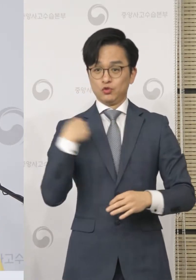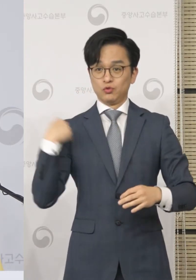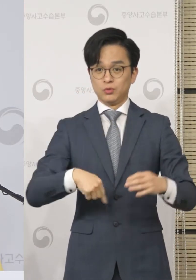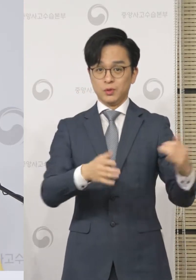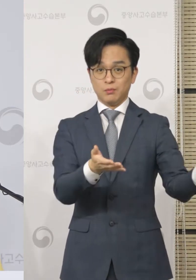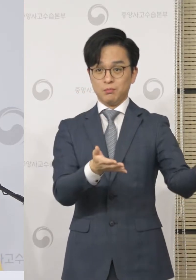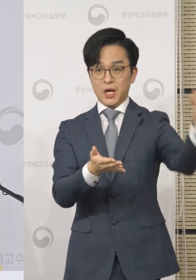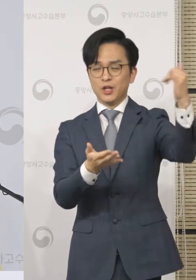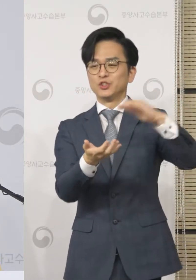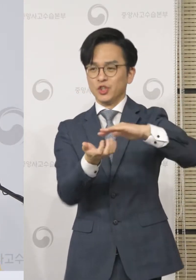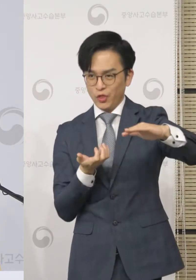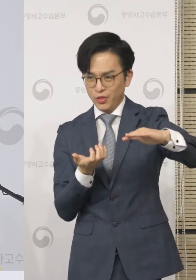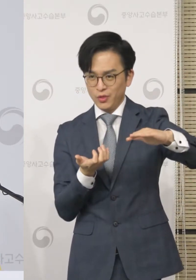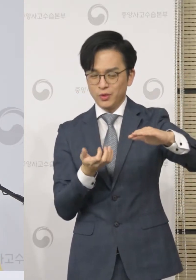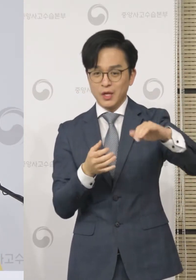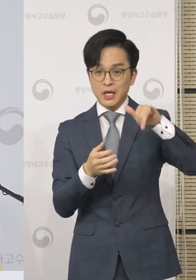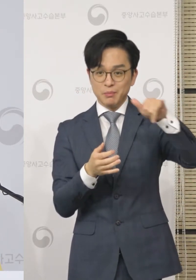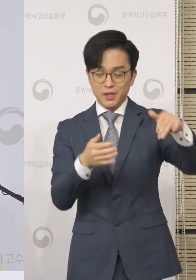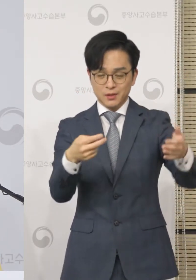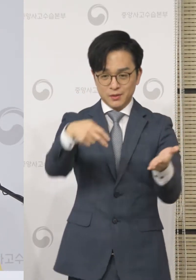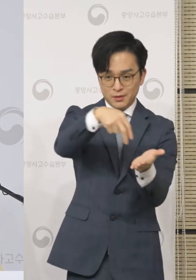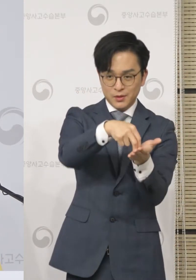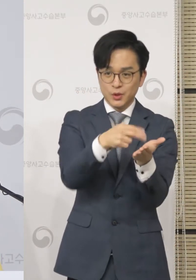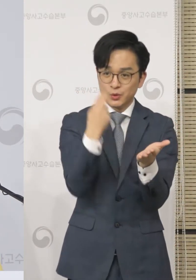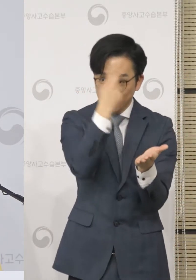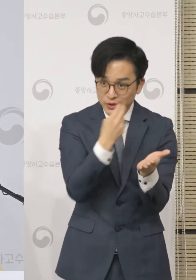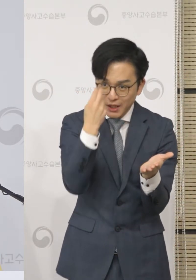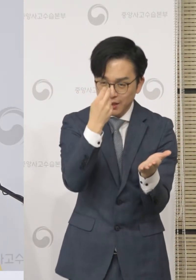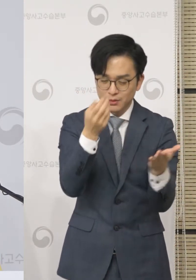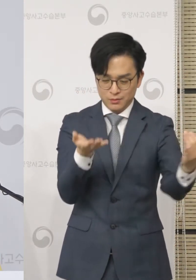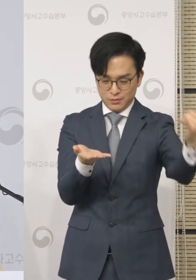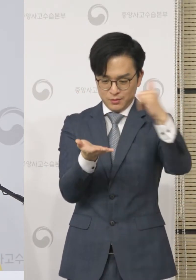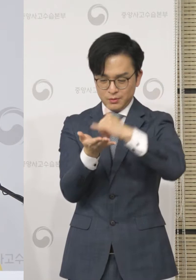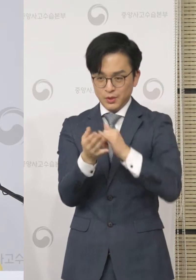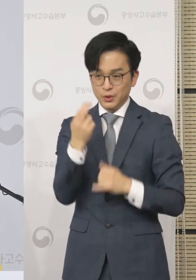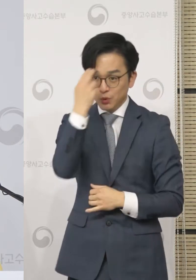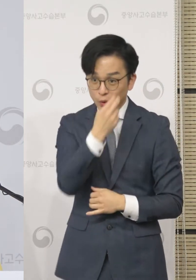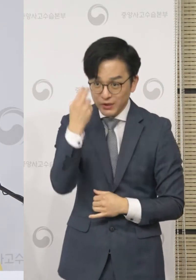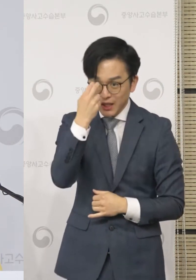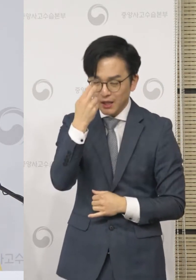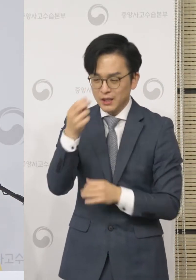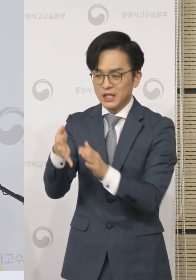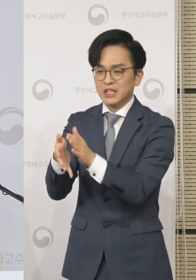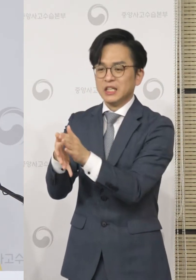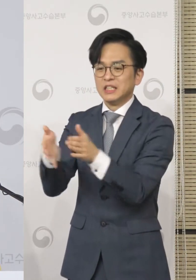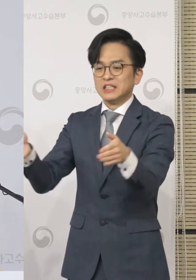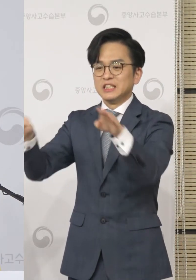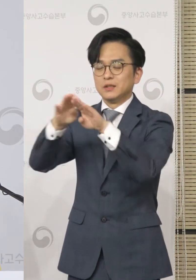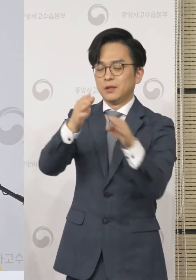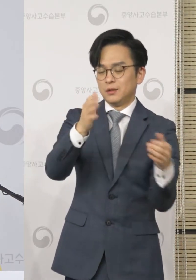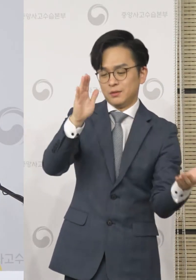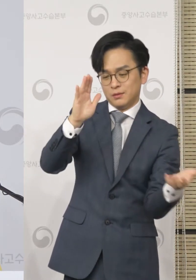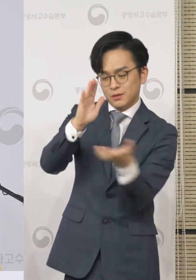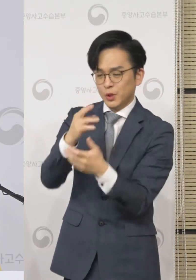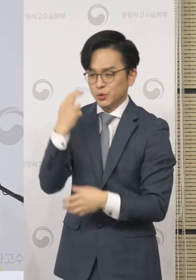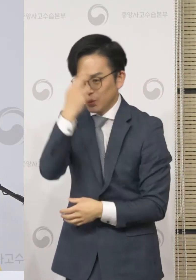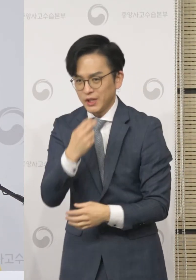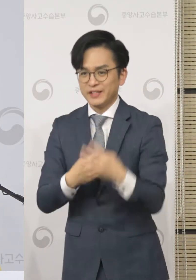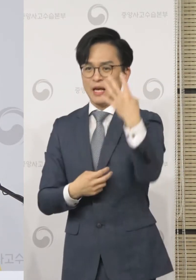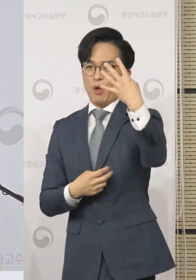전 그리고 기내에서 그리고 입국, 시설 입소 등 4차례에 걸쳐서 철저한